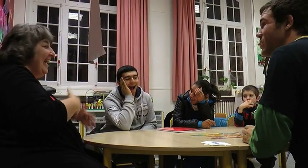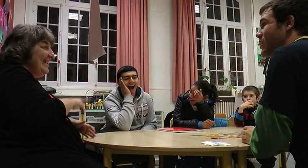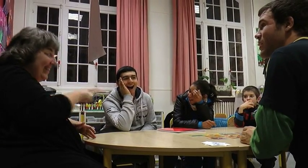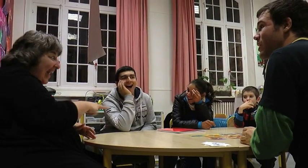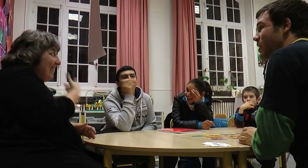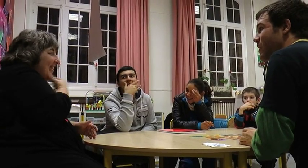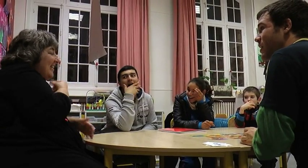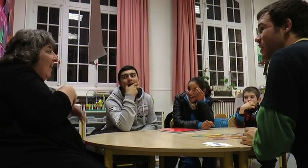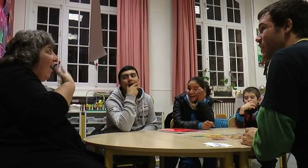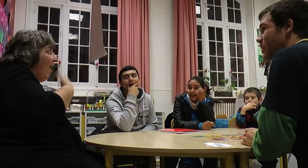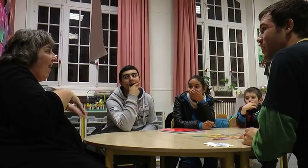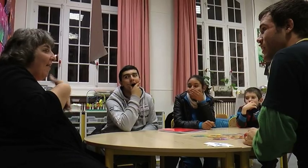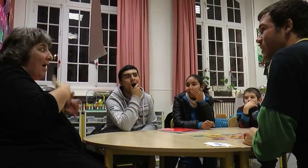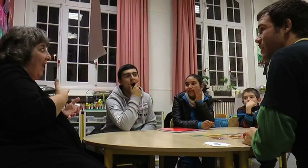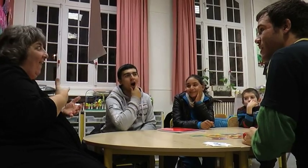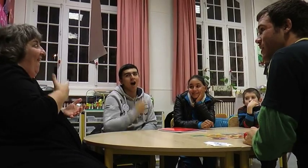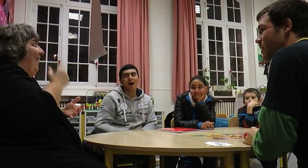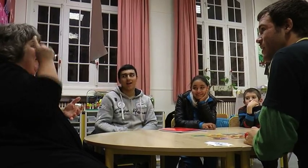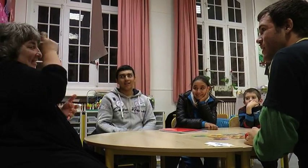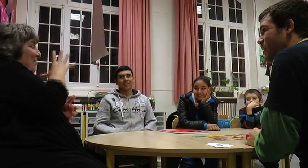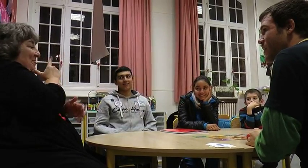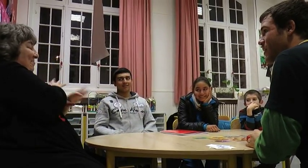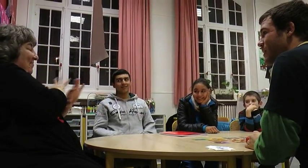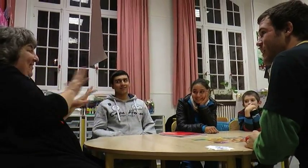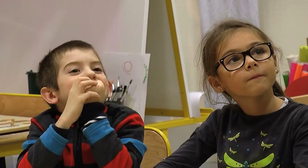Ce qui est important, c'est de rencontrer, de ne pas être seul et de rencontrer d'autres personnes.